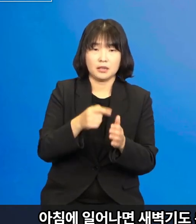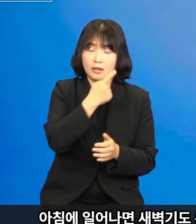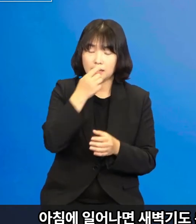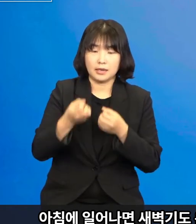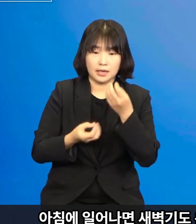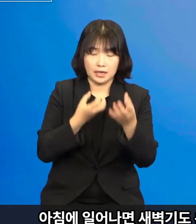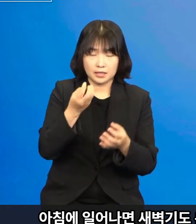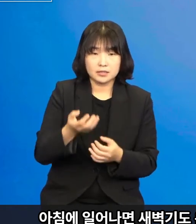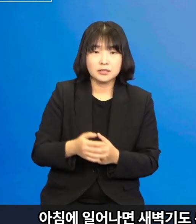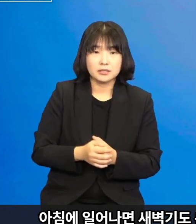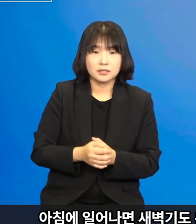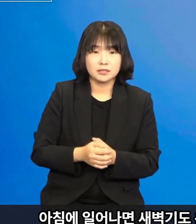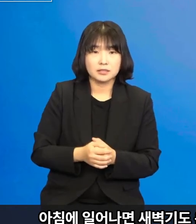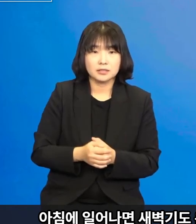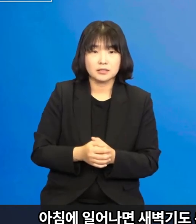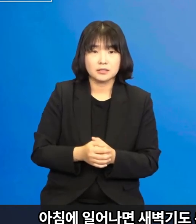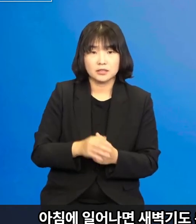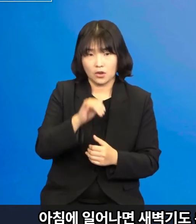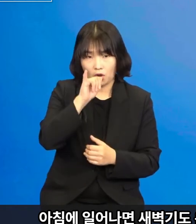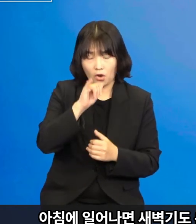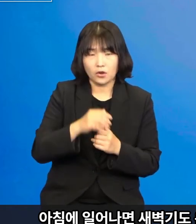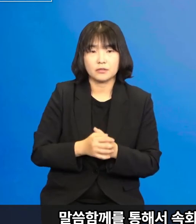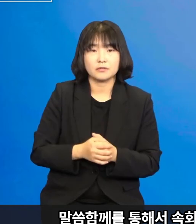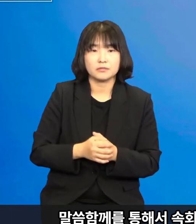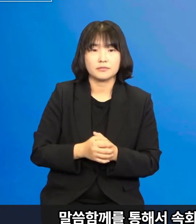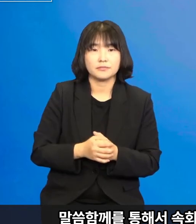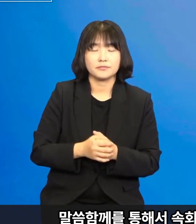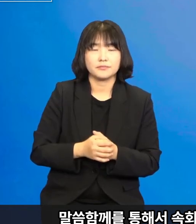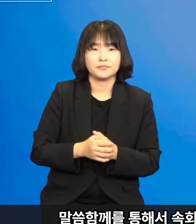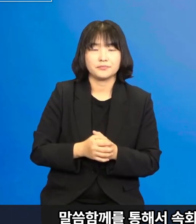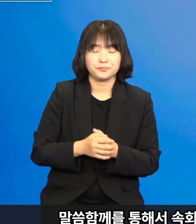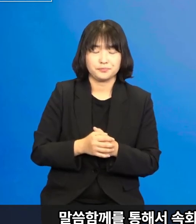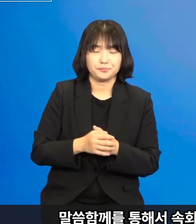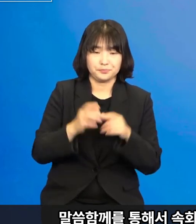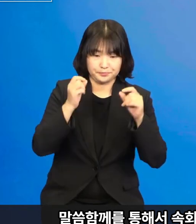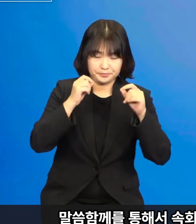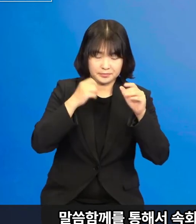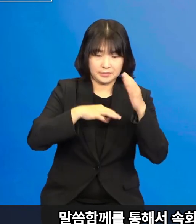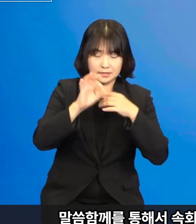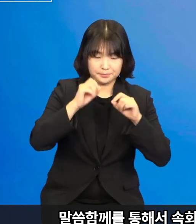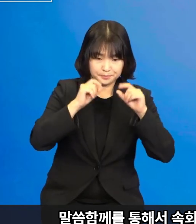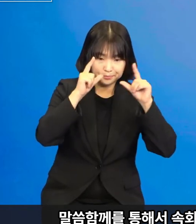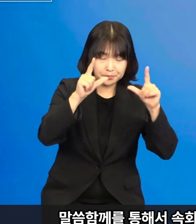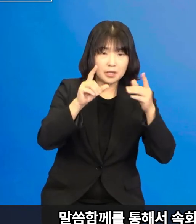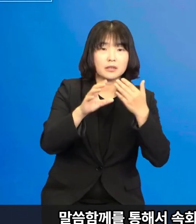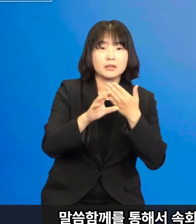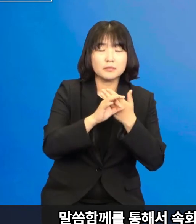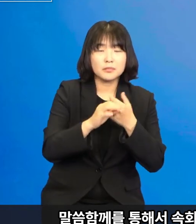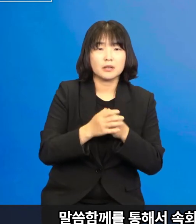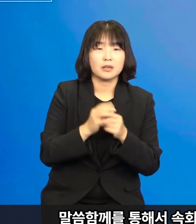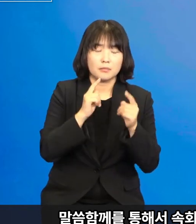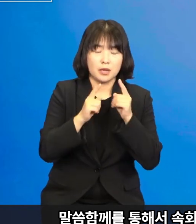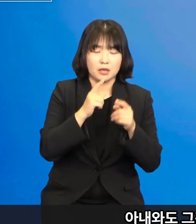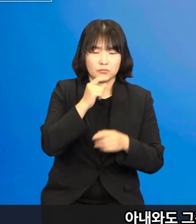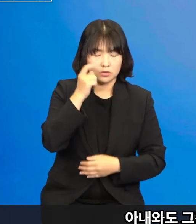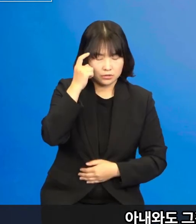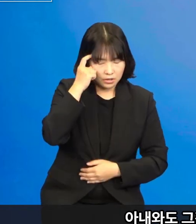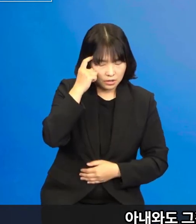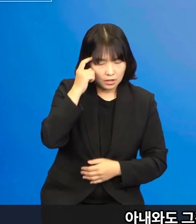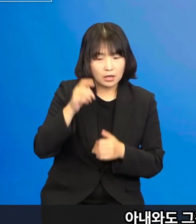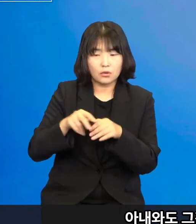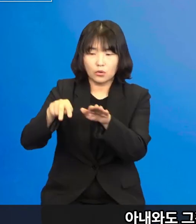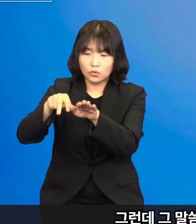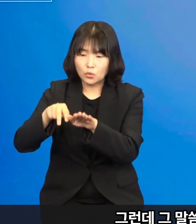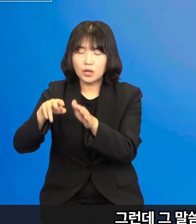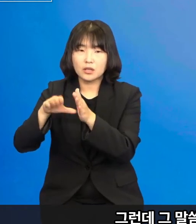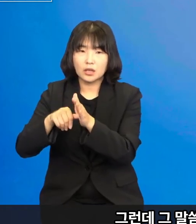새벽기도 온라인을 통해서 말씀 묵상을 합니다. 말씀 함께를 통해서 속회에서 은혜 나눈 것을 함께 나누고 아내와도